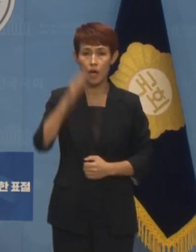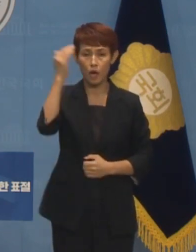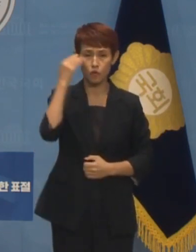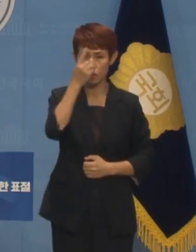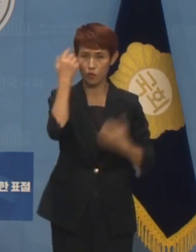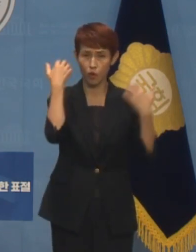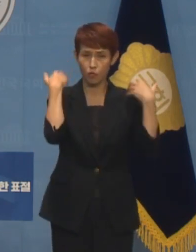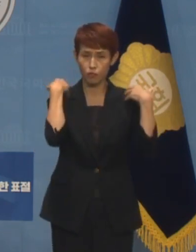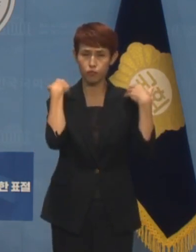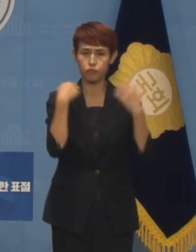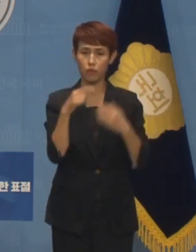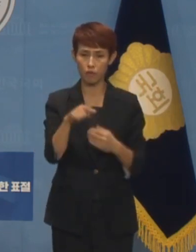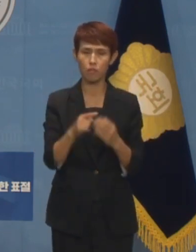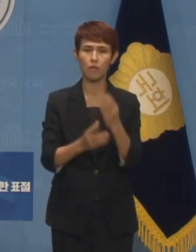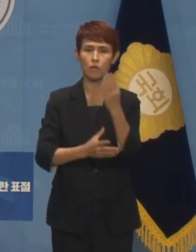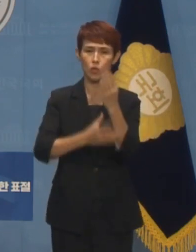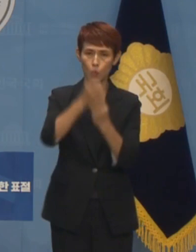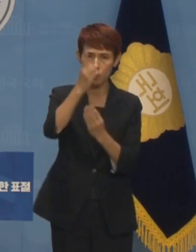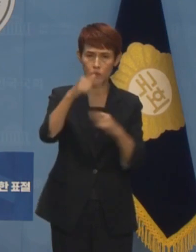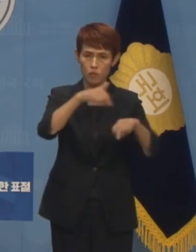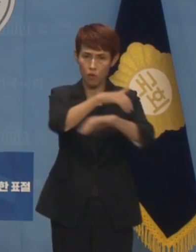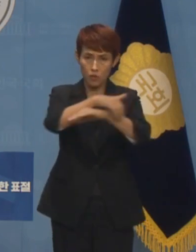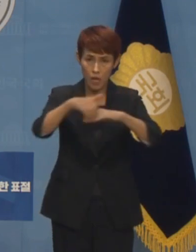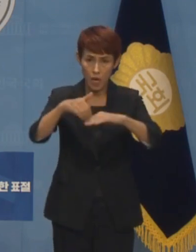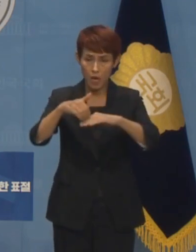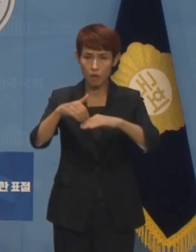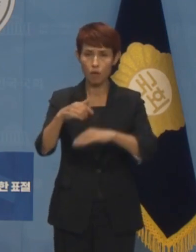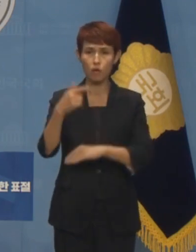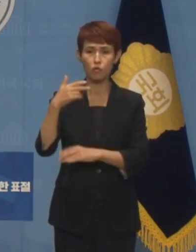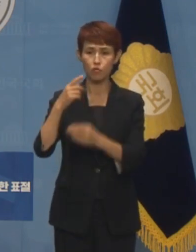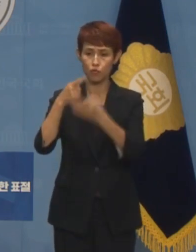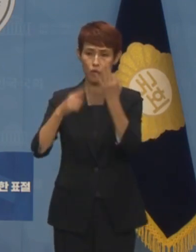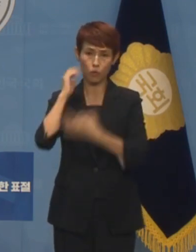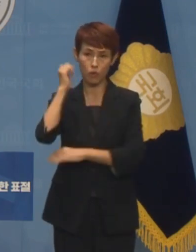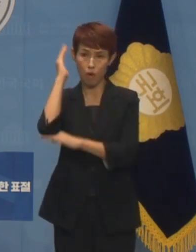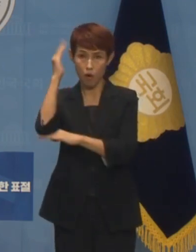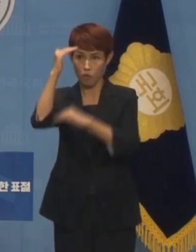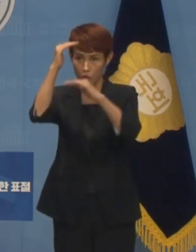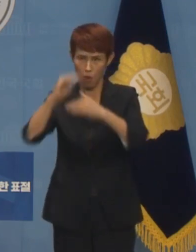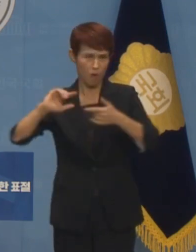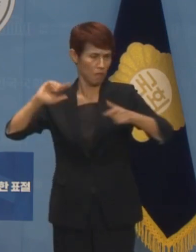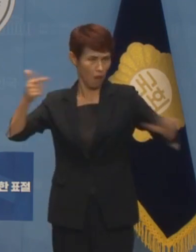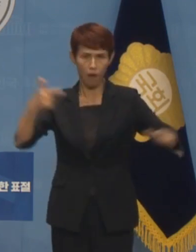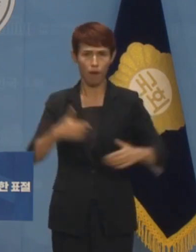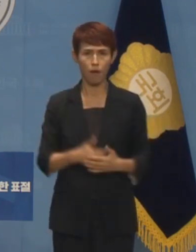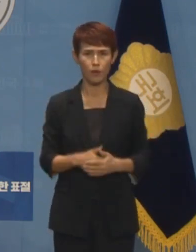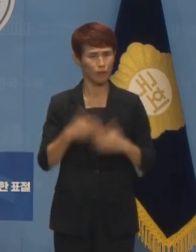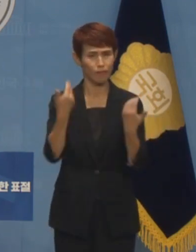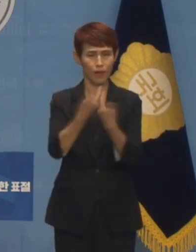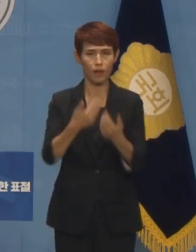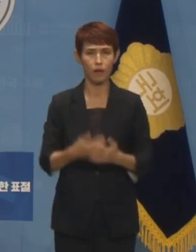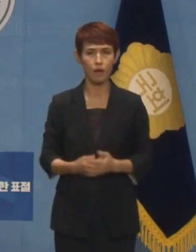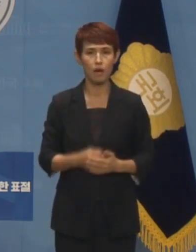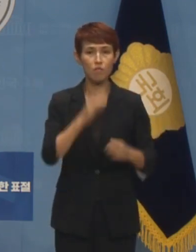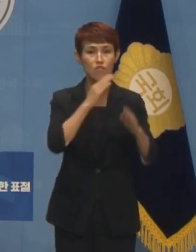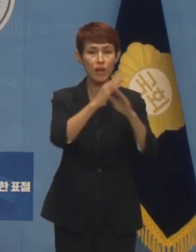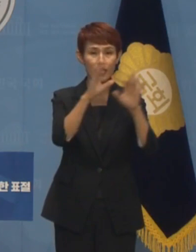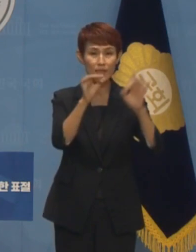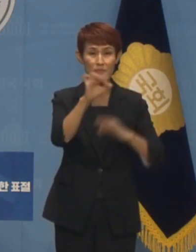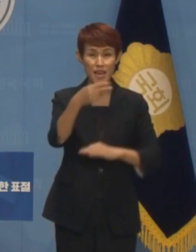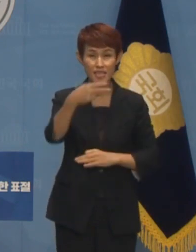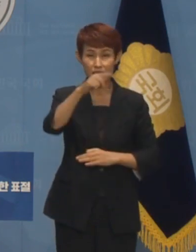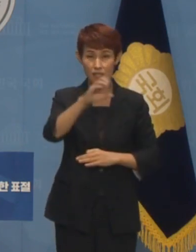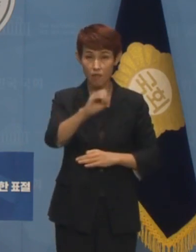통일정책 수립 과정과 전혀 딴판입니다. 북한의 김일성은 그 자신이 가장